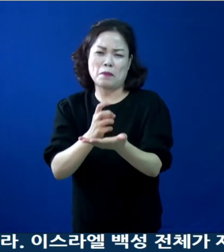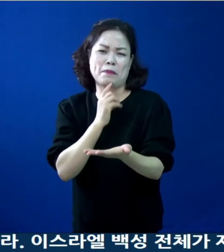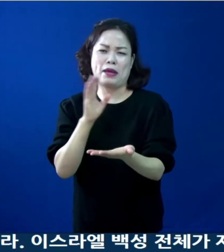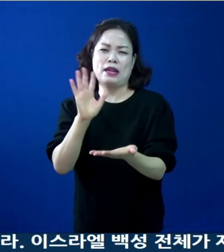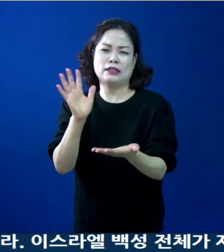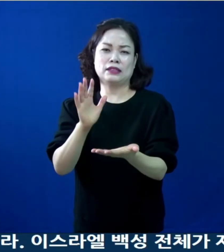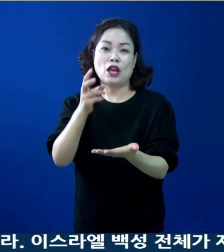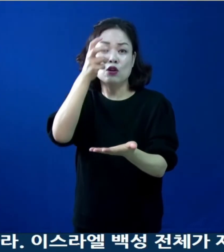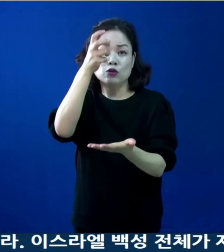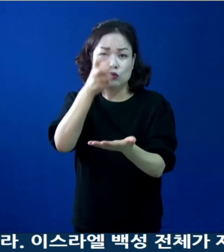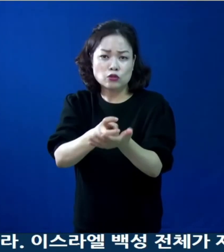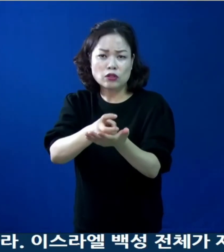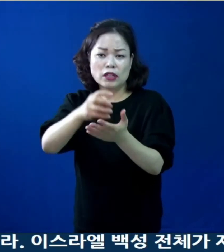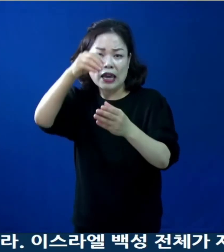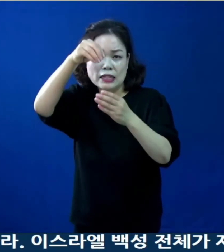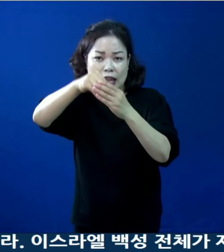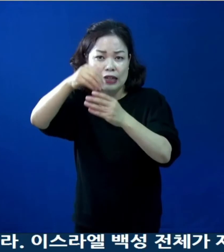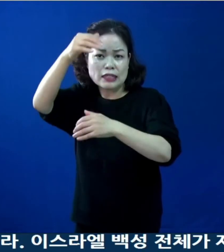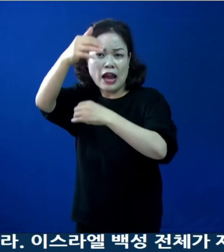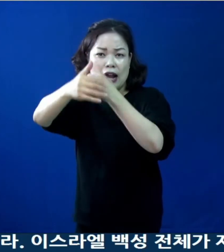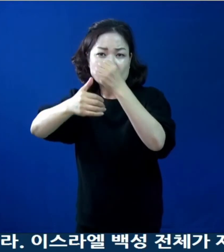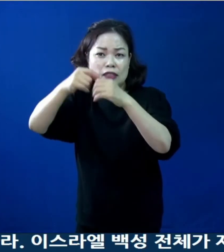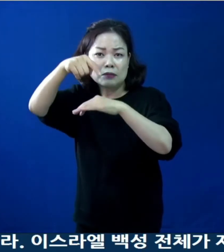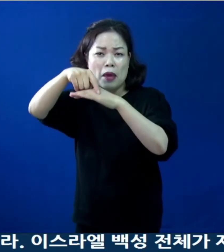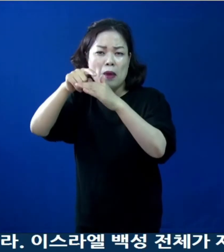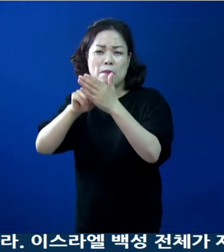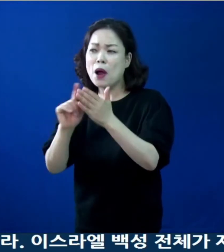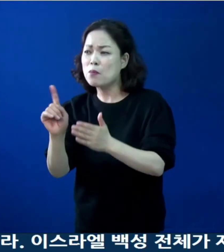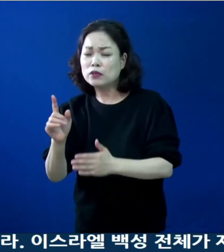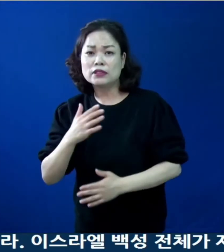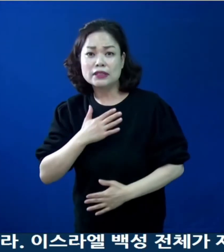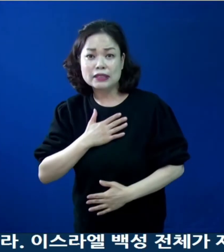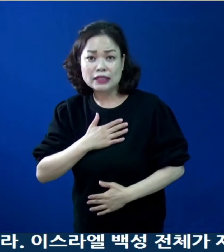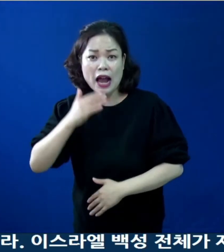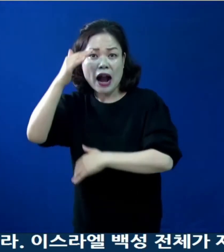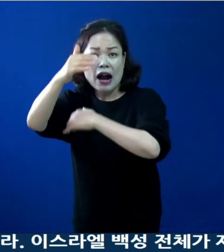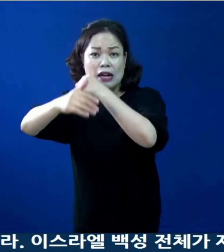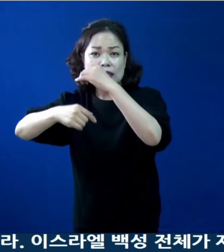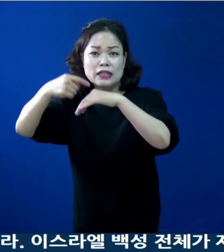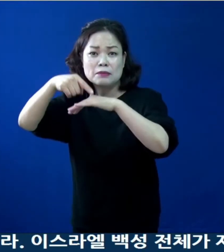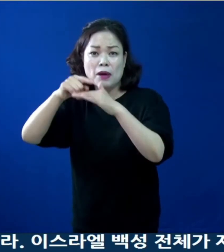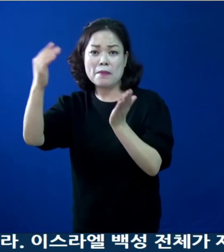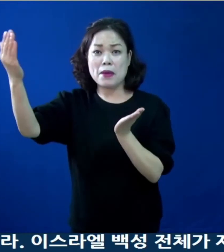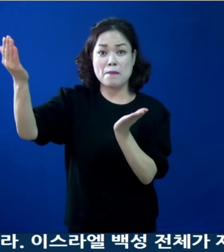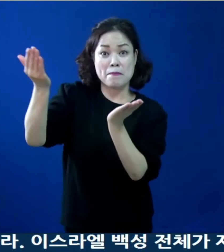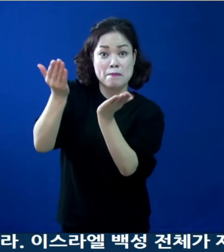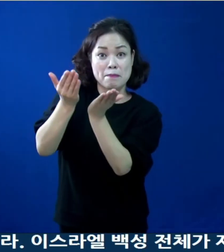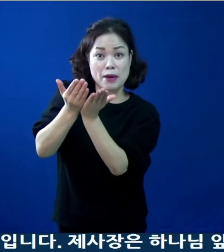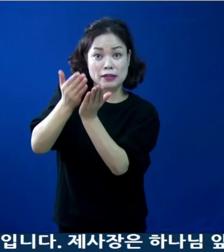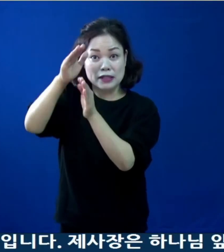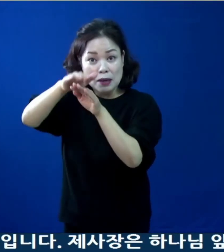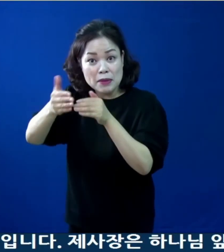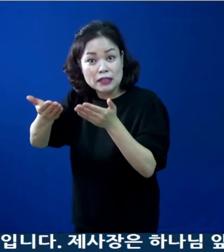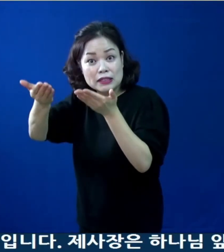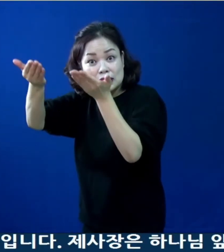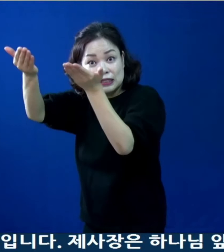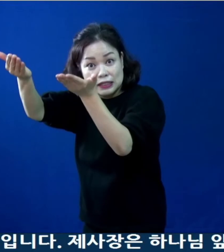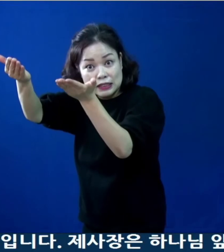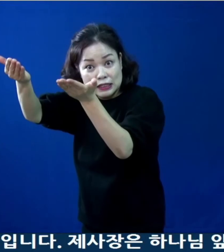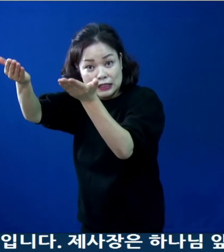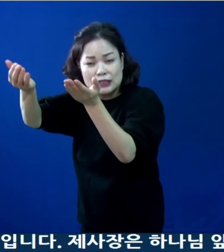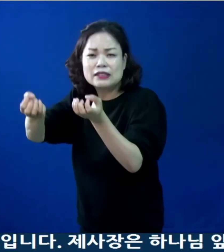아니고요, 그 규정에 담긴 하나님의 마음이 무엇인지도 알아서 하나님 마음에 쏙 맞는 예배를 드리는 사람이